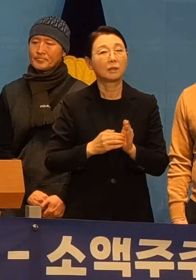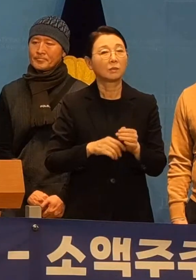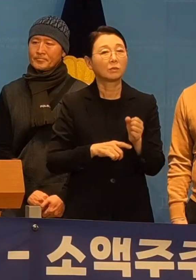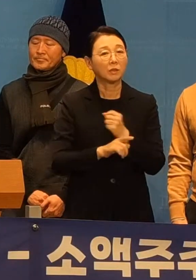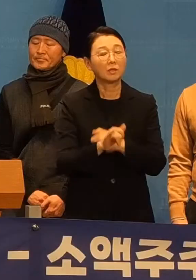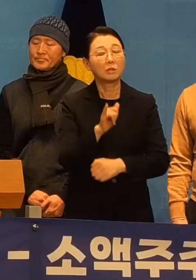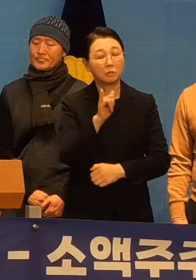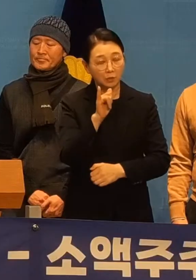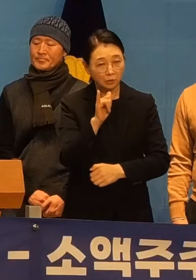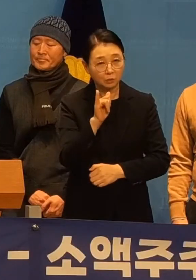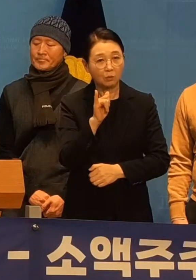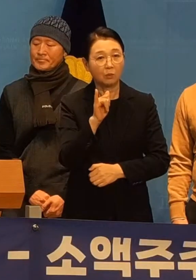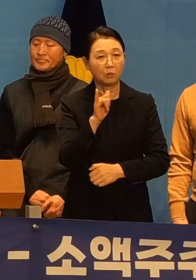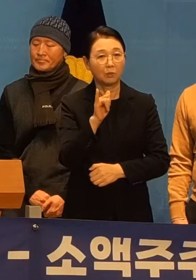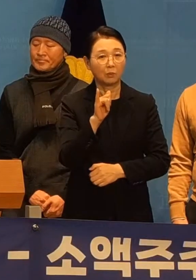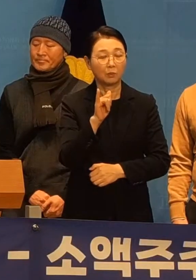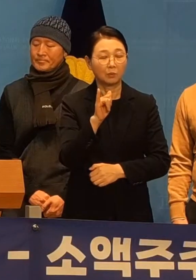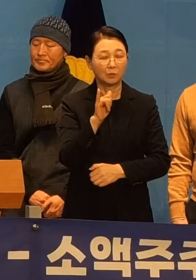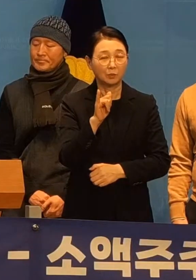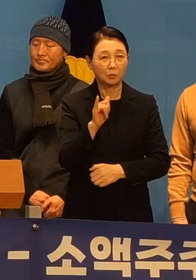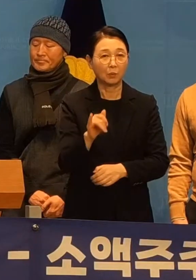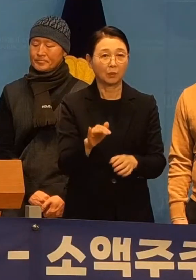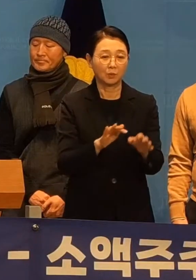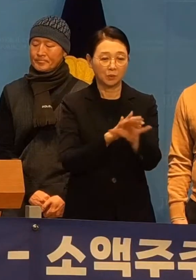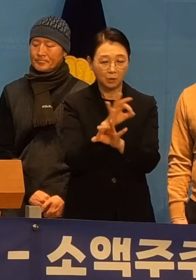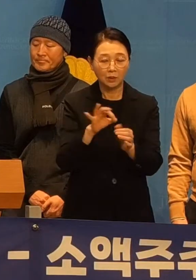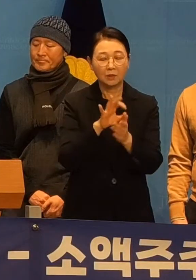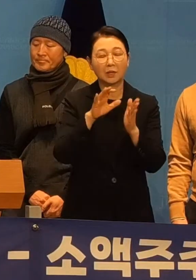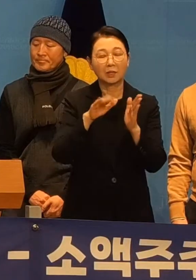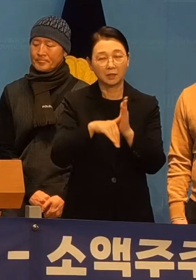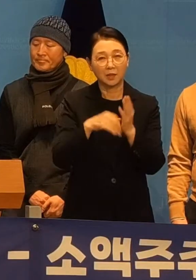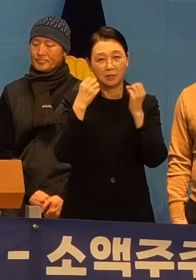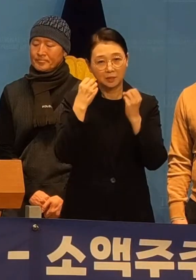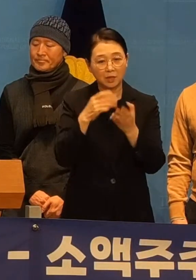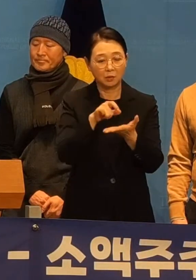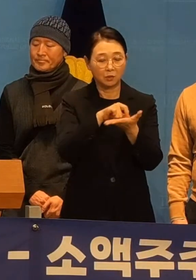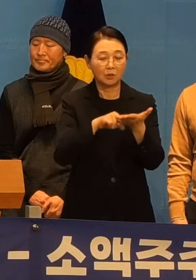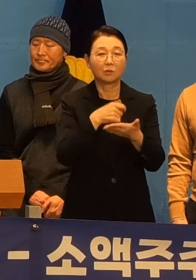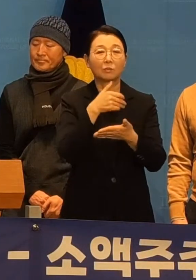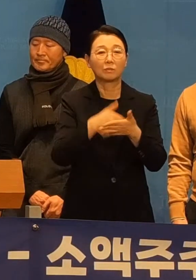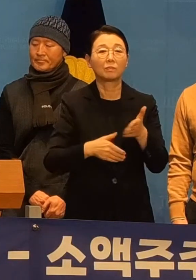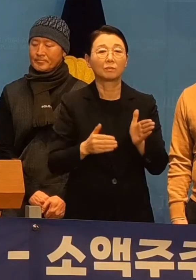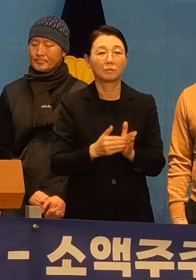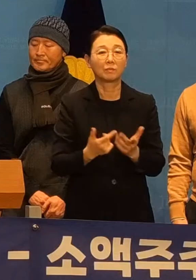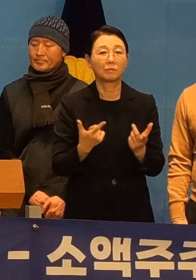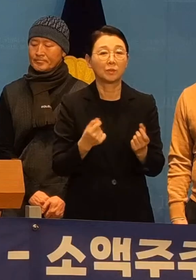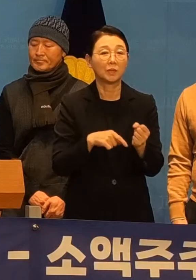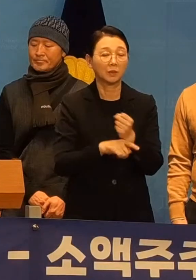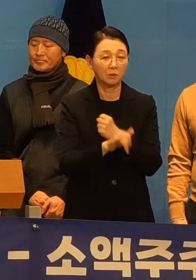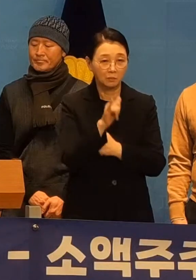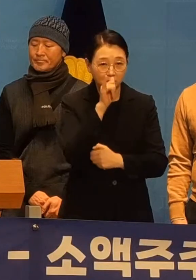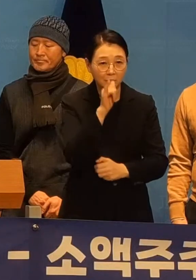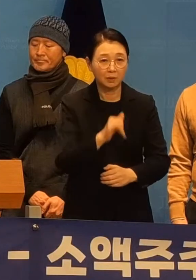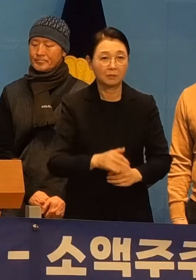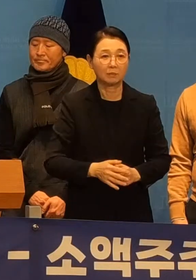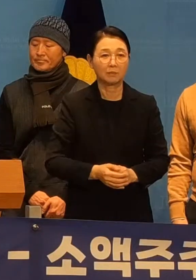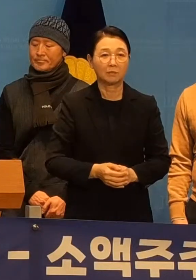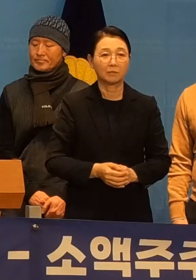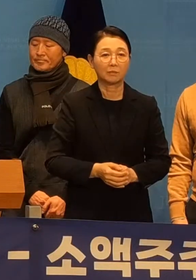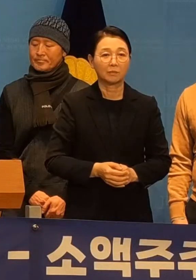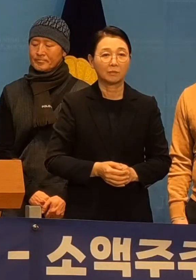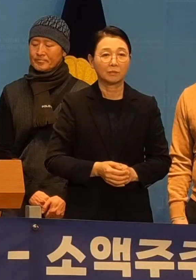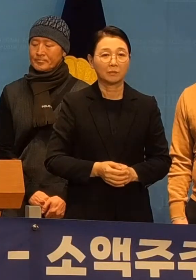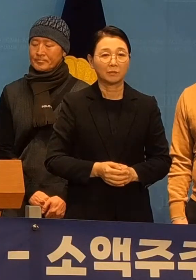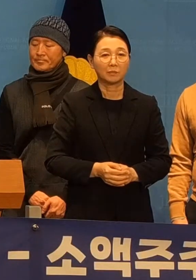우리나라의 자본시장의 한 기록을 남기는 행위가 아닌가 하는 데서 큰 의미를 부여할 수 있을 것 같습니다.